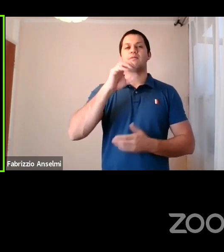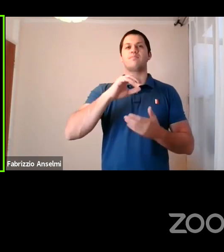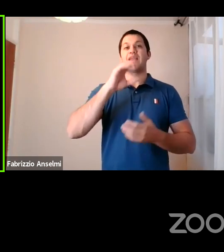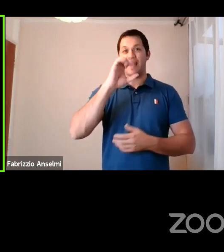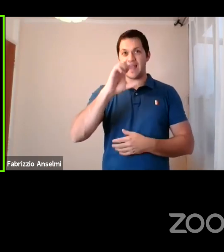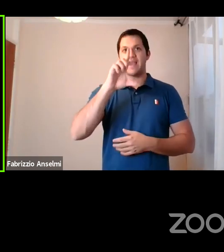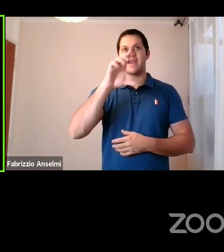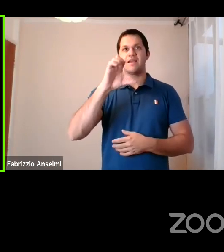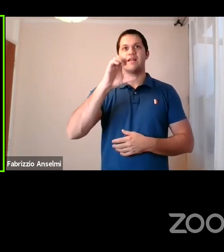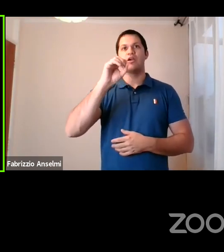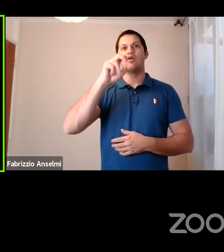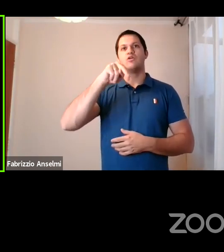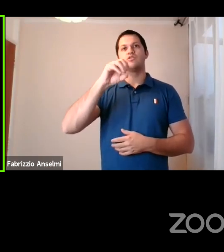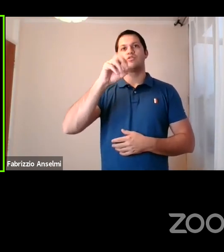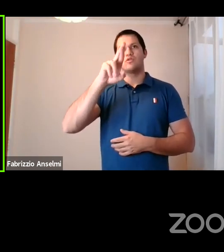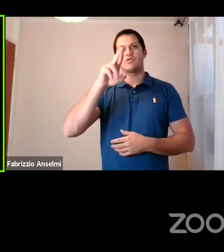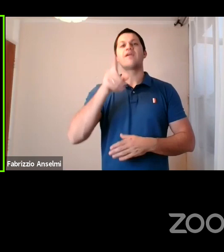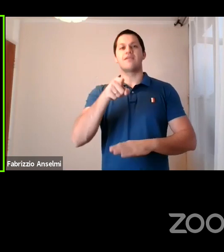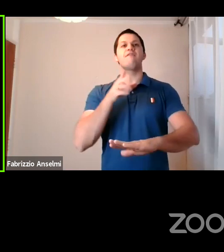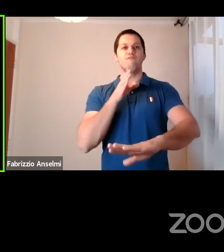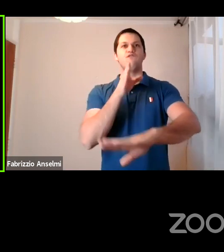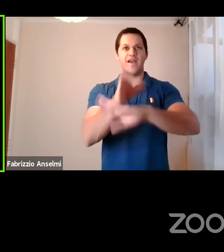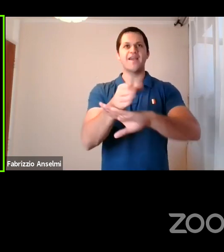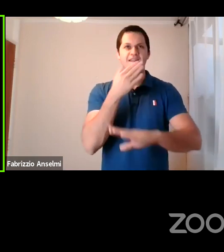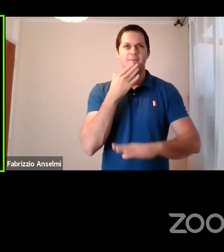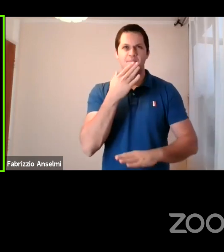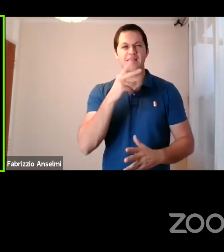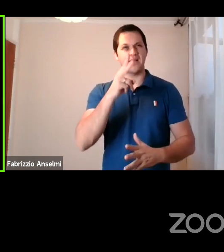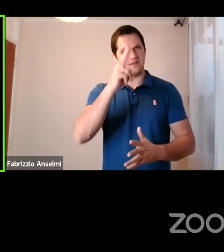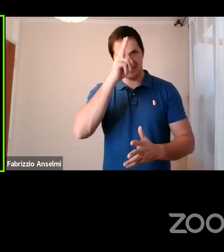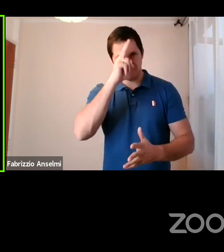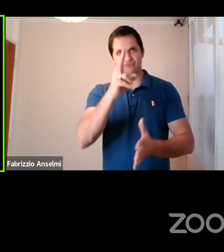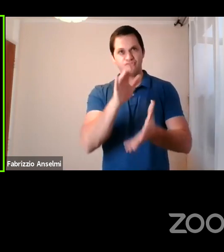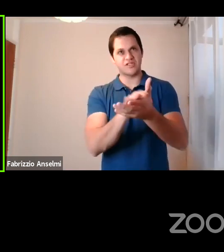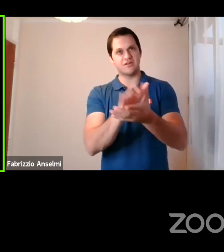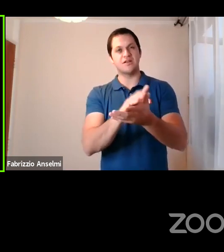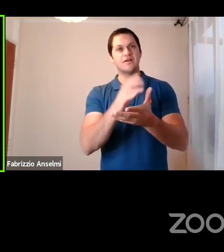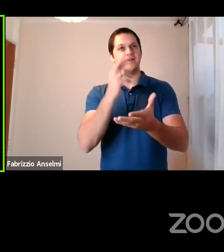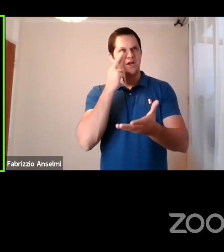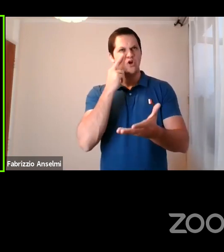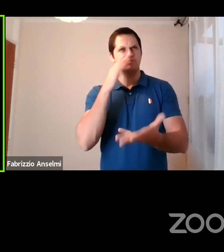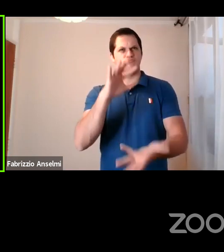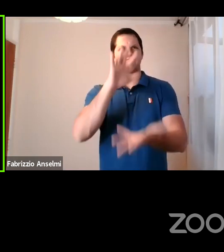contenta de que se realizara este reconocimiento. Este año, en el contexto